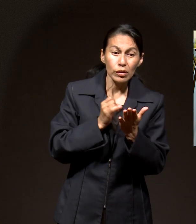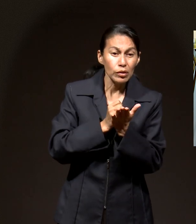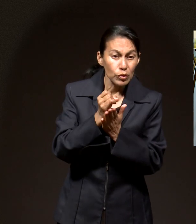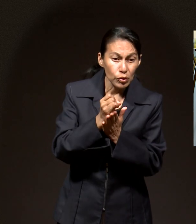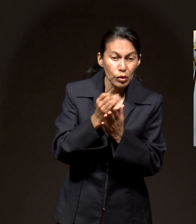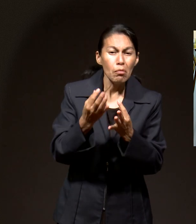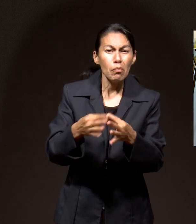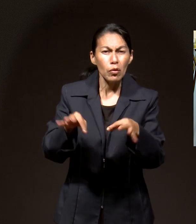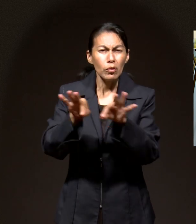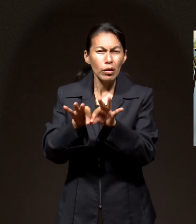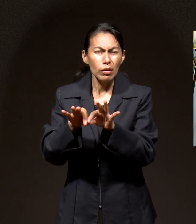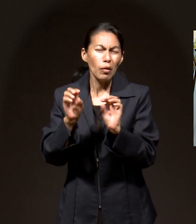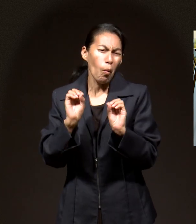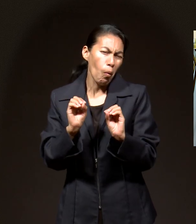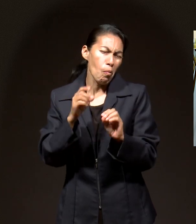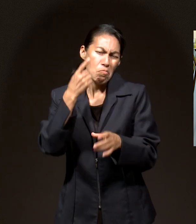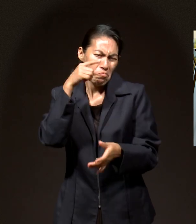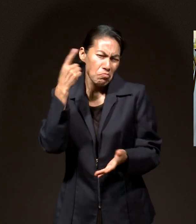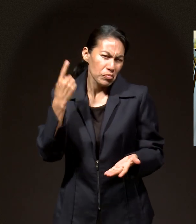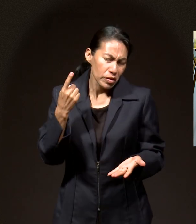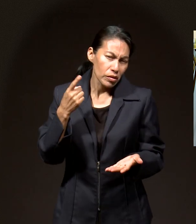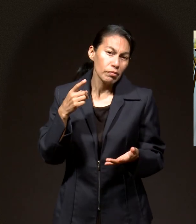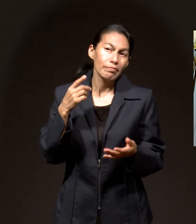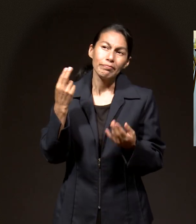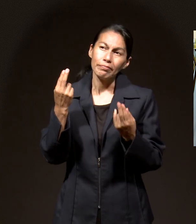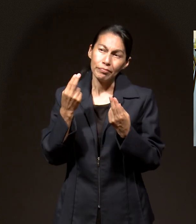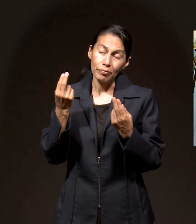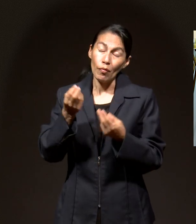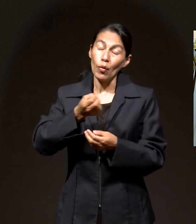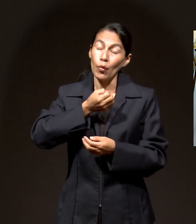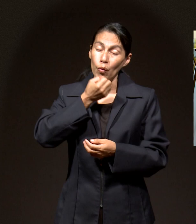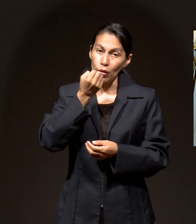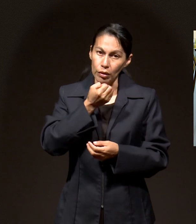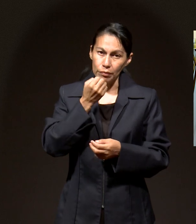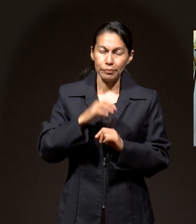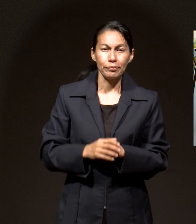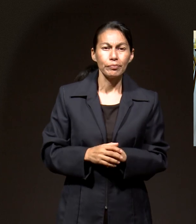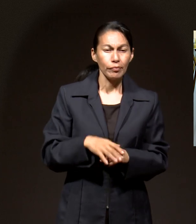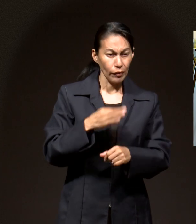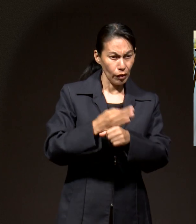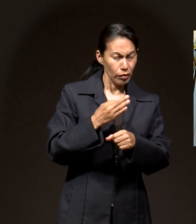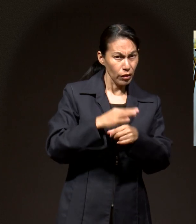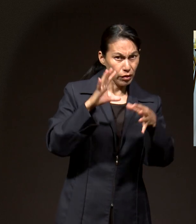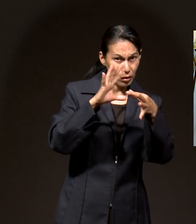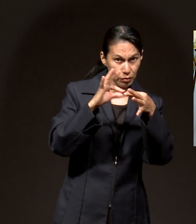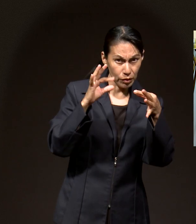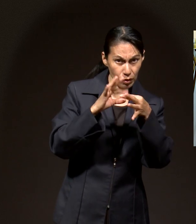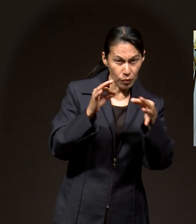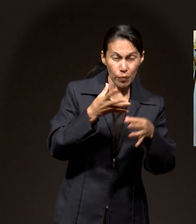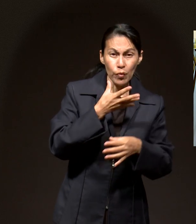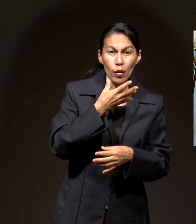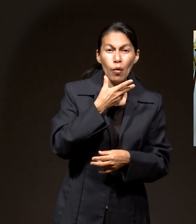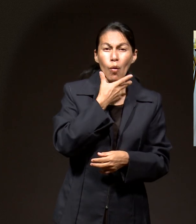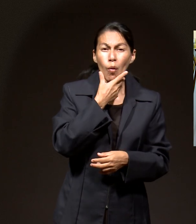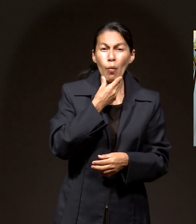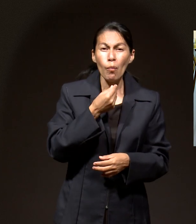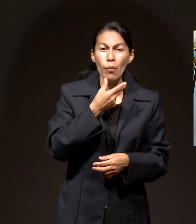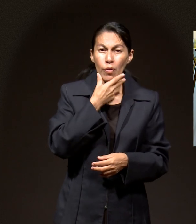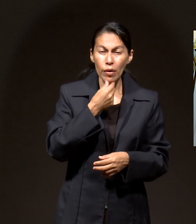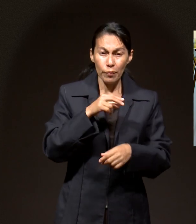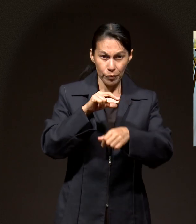a entrevistar a un joven médico que tuvo esta experiencia, necesitaba tomar